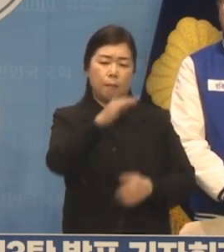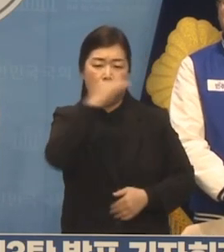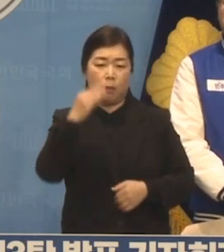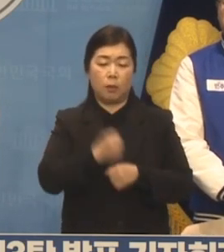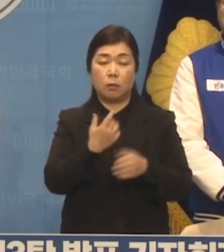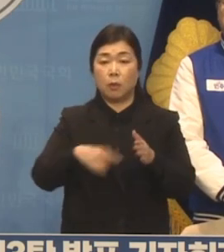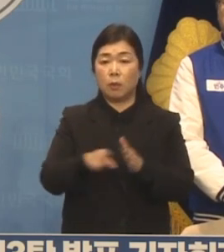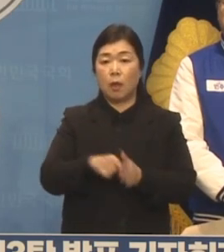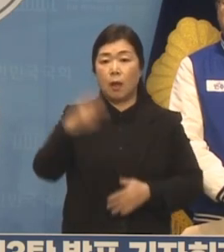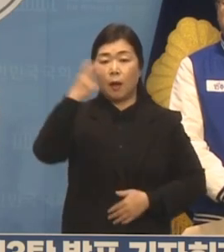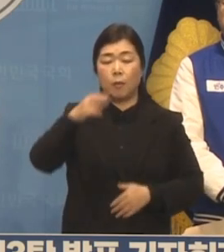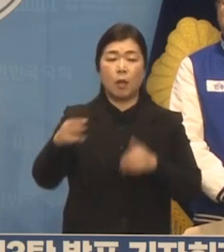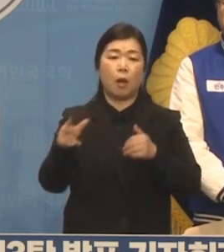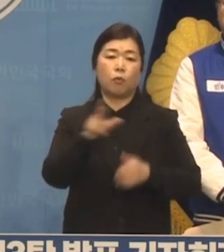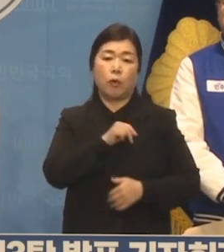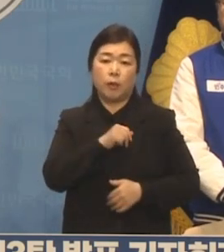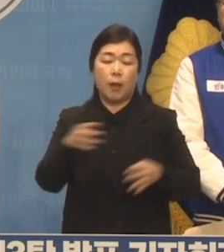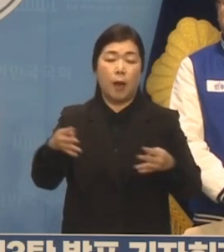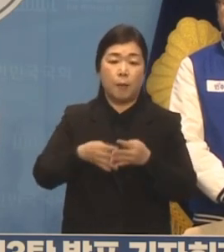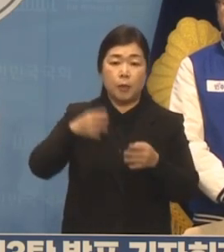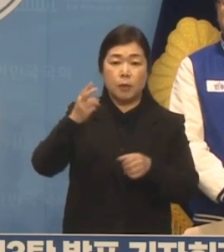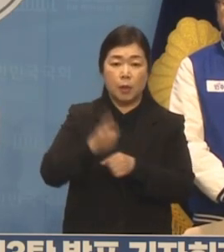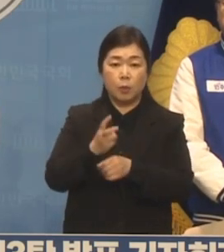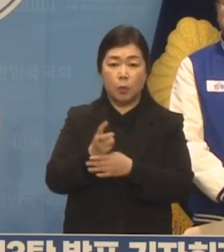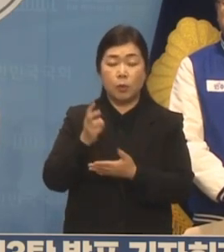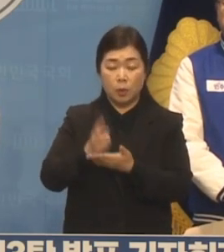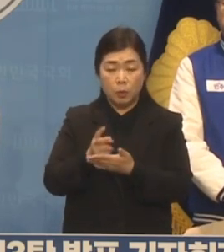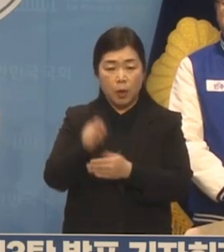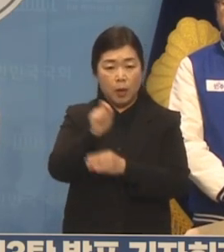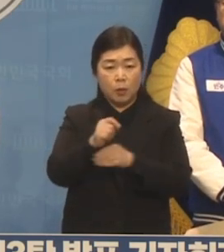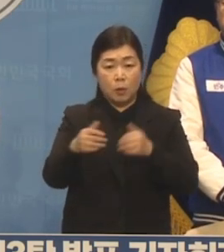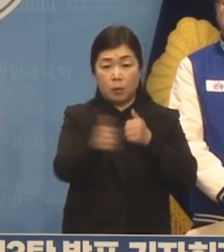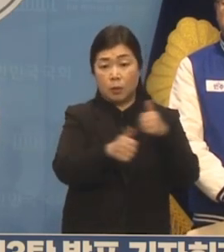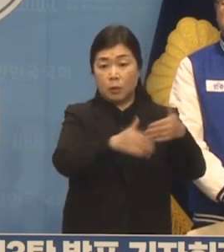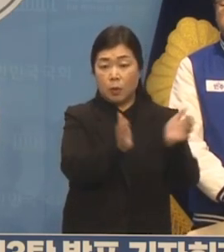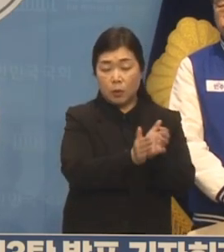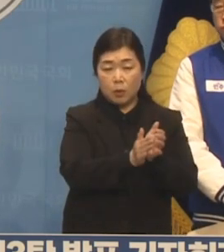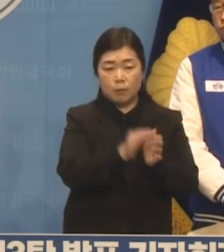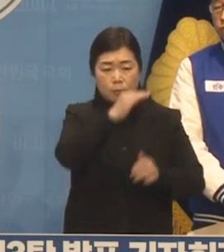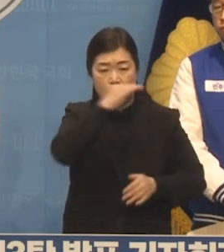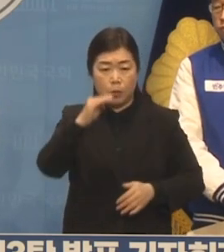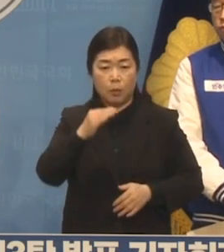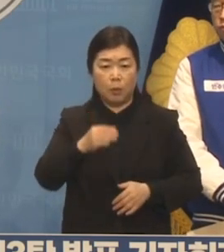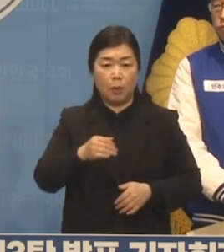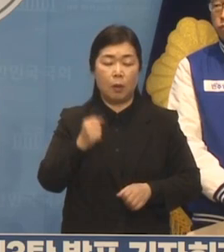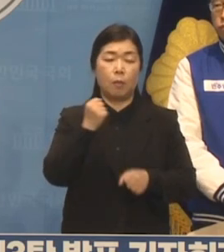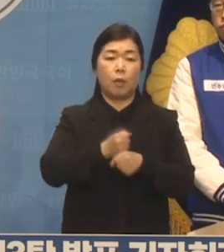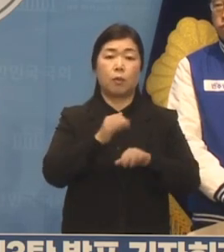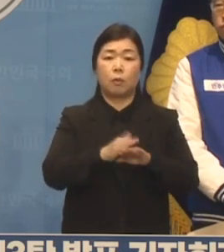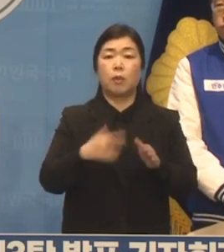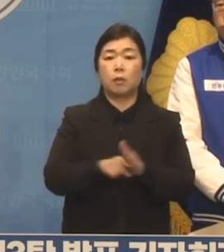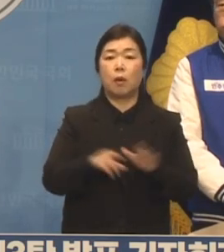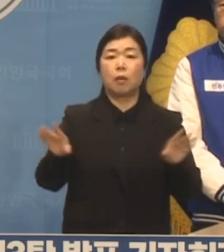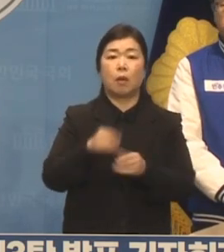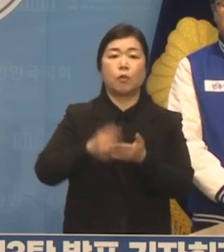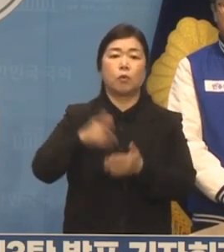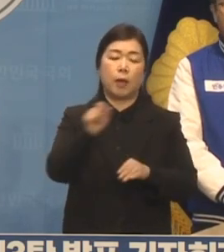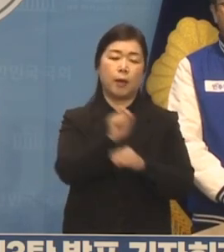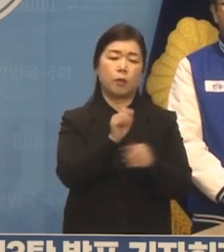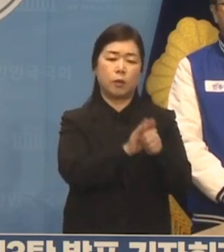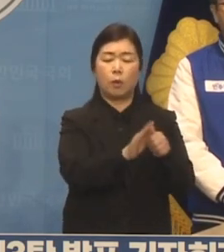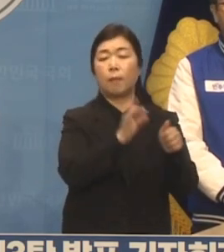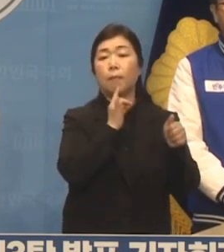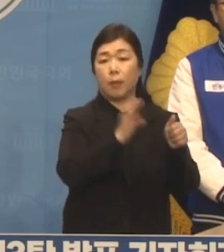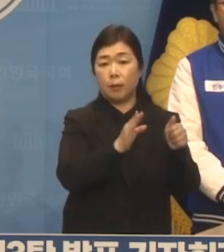위해서 감사위원들의 합의제 행정기관으로서의 그 위상이 제대로 잡히도록 하고 사무총장은 주로 행정 지원